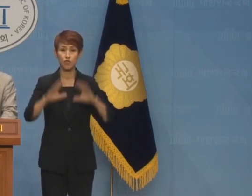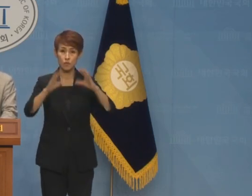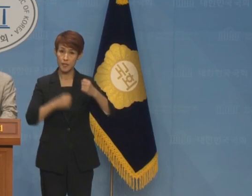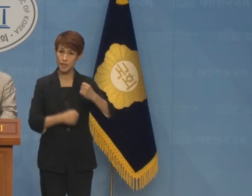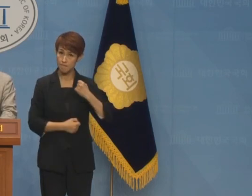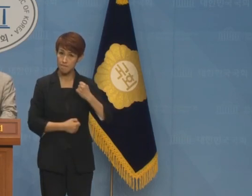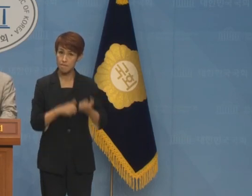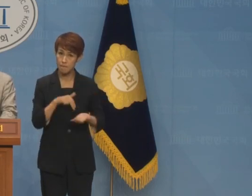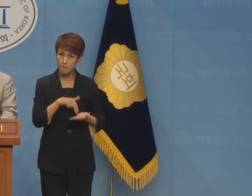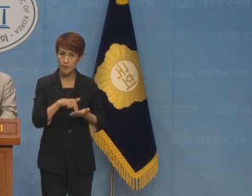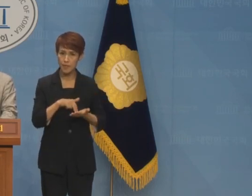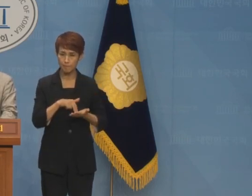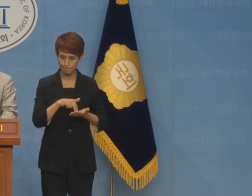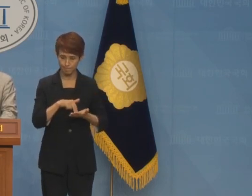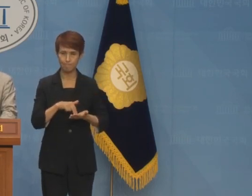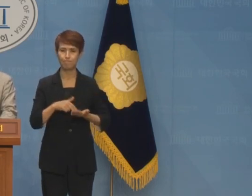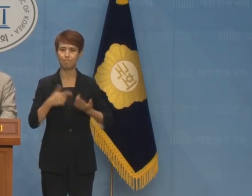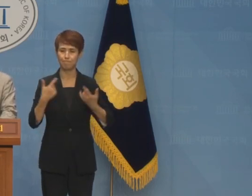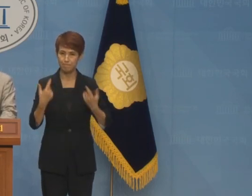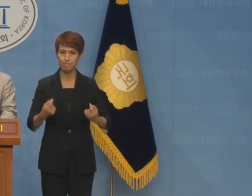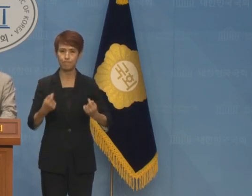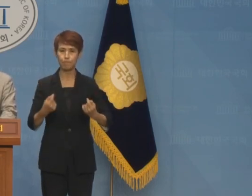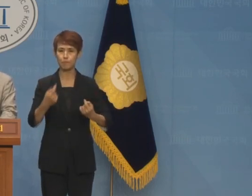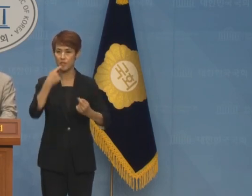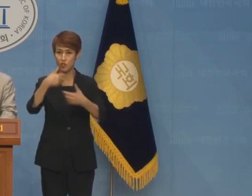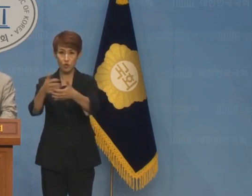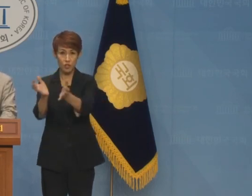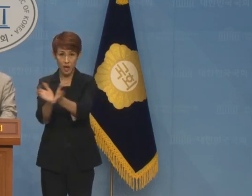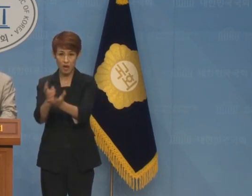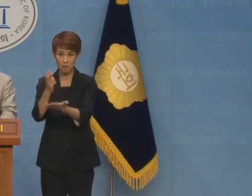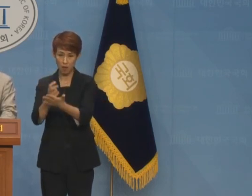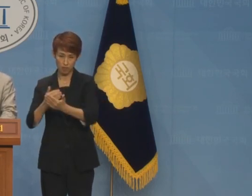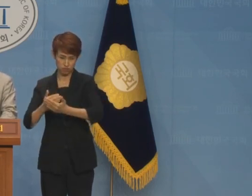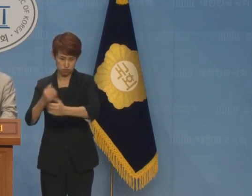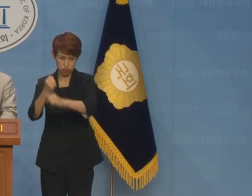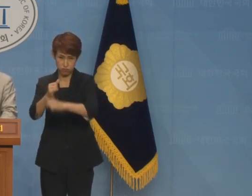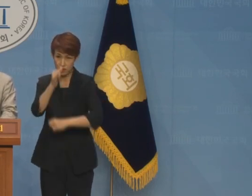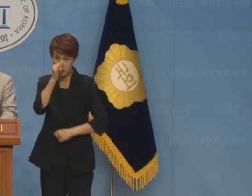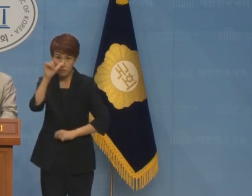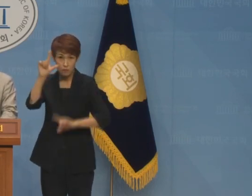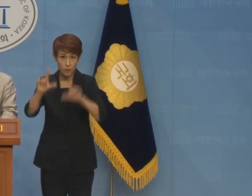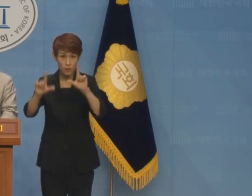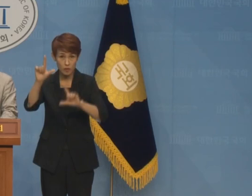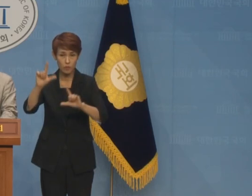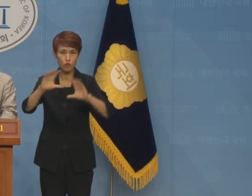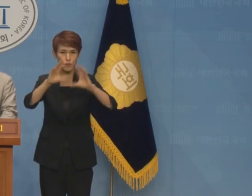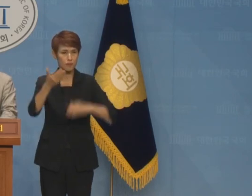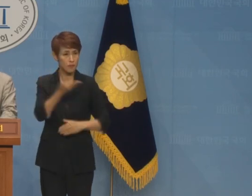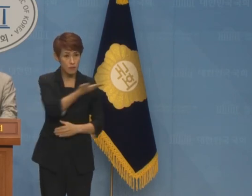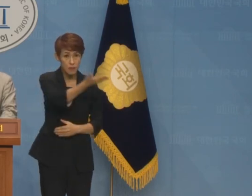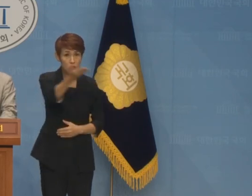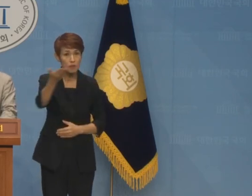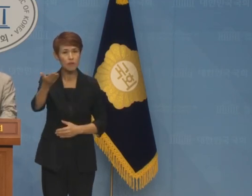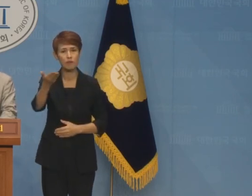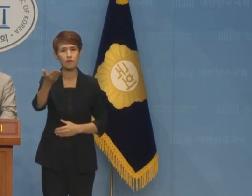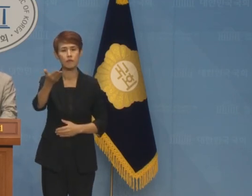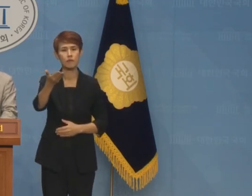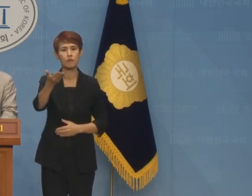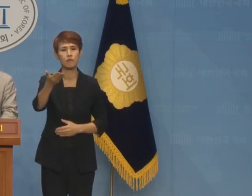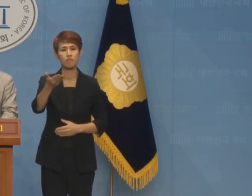힘은 흔들림 없이 민주당 입법 폭주의 실체를 국민에게 구하고